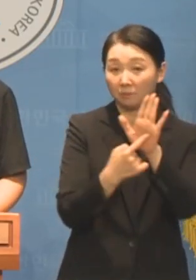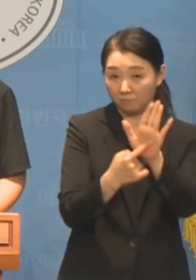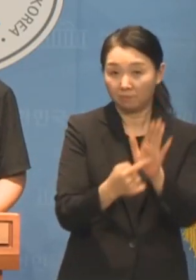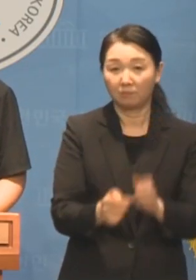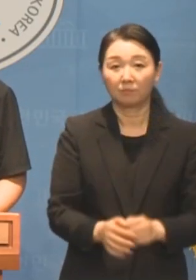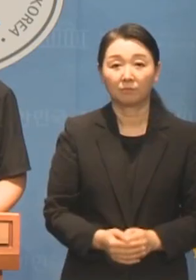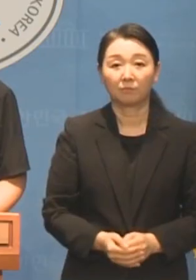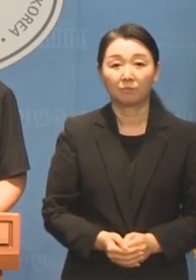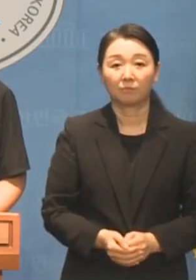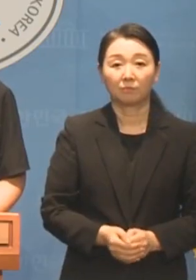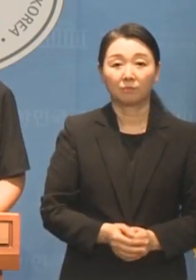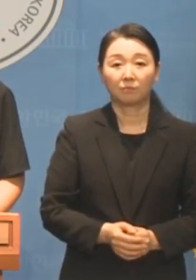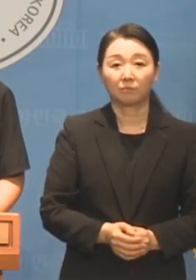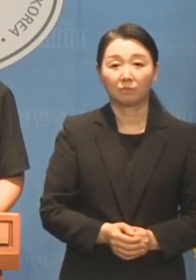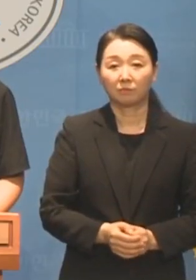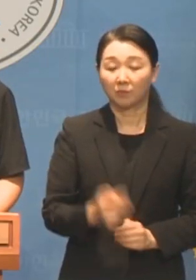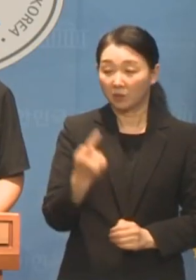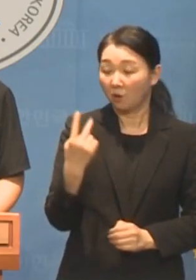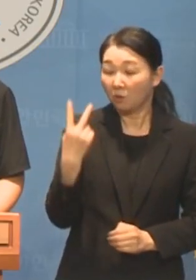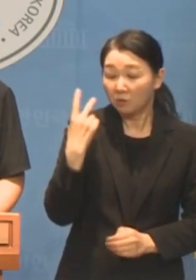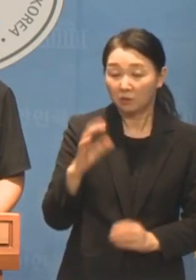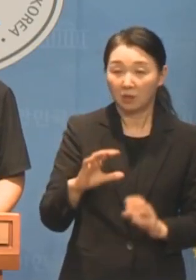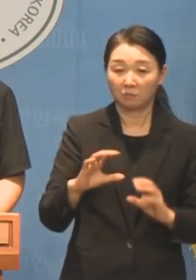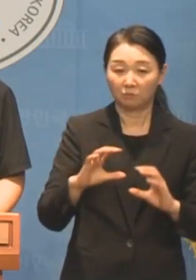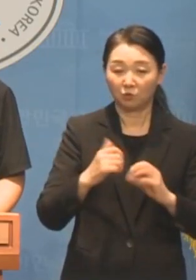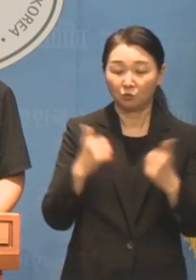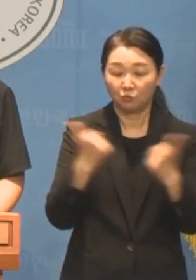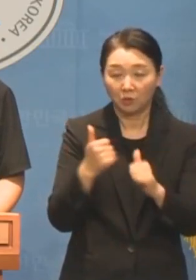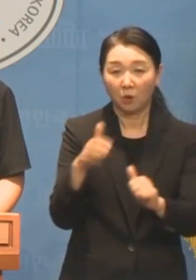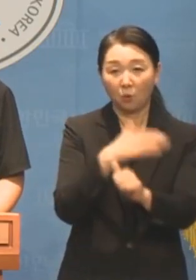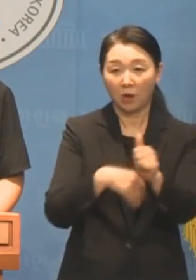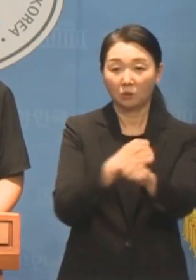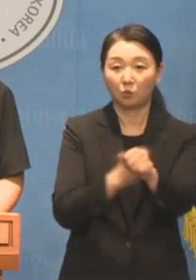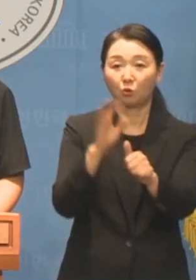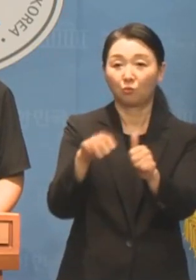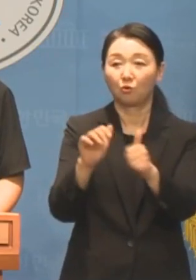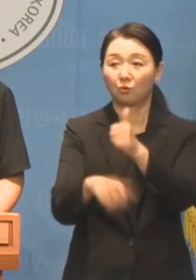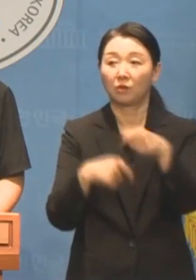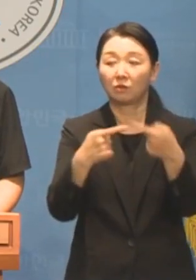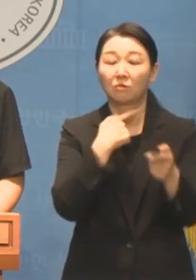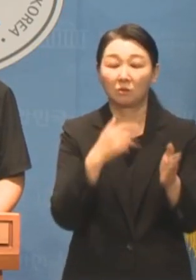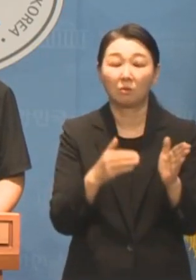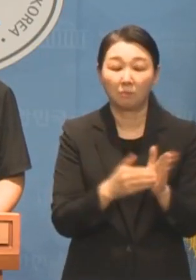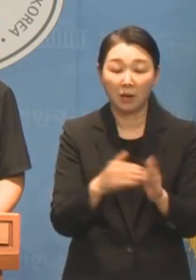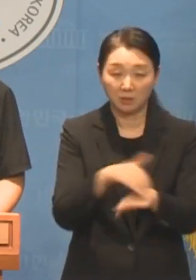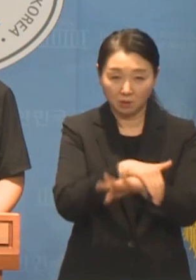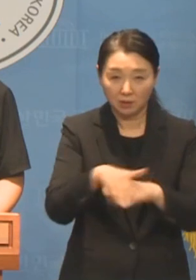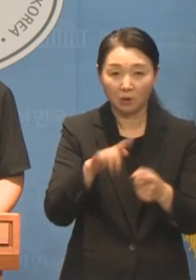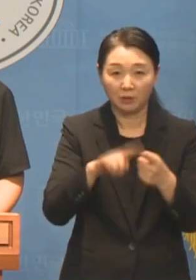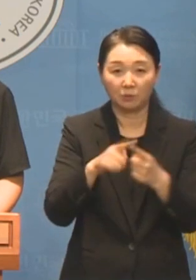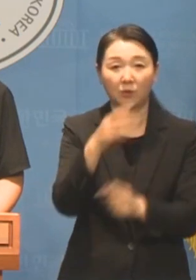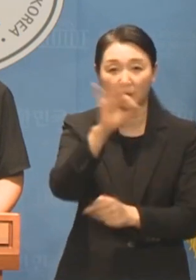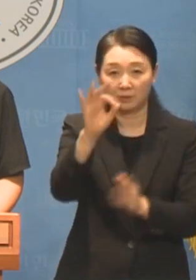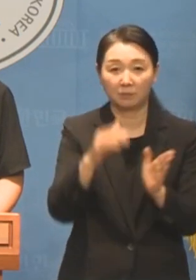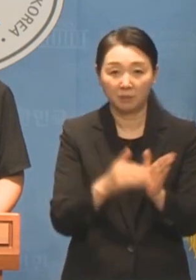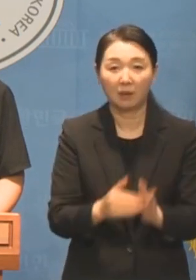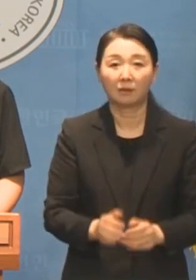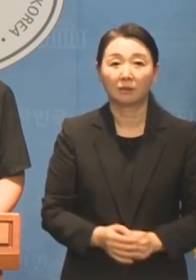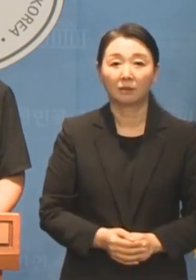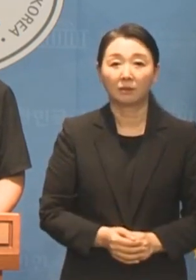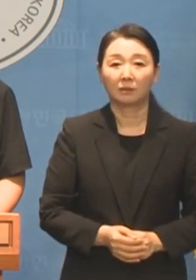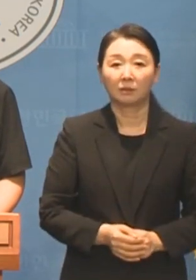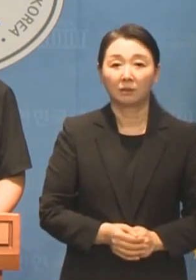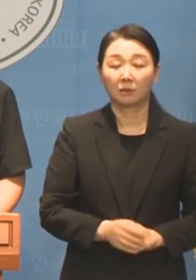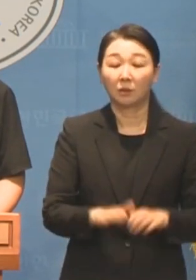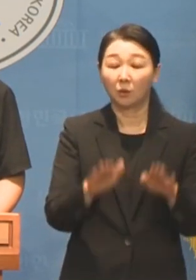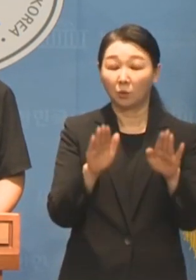확인되고 있습니다. 엊그제 국회 환노에 출석했던 김한섭 장관은 이런 여러 가지 계획들을 노골적으로 인정한 바가 있습니다. 그래서